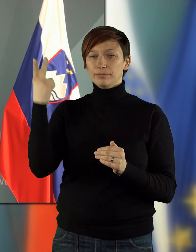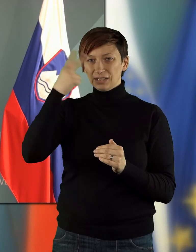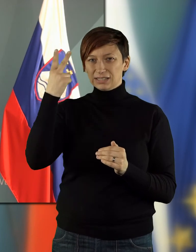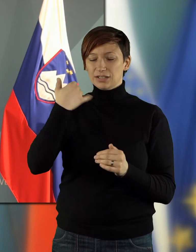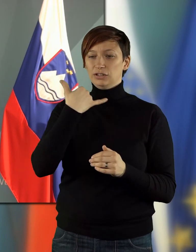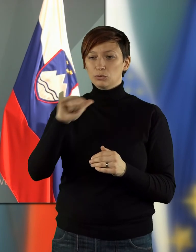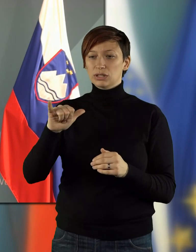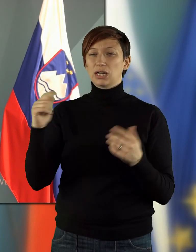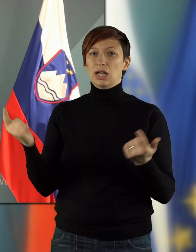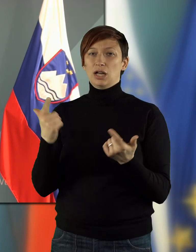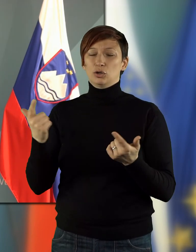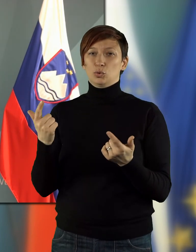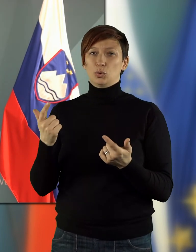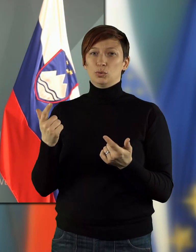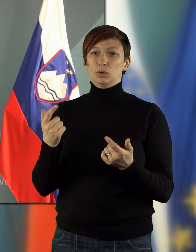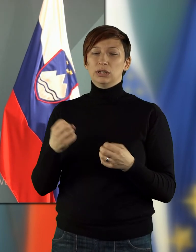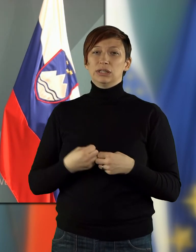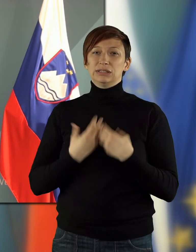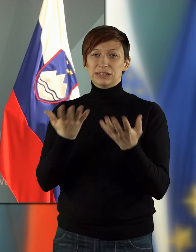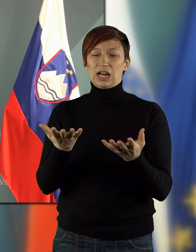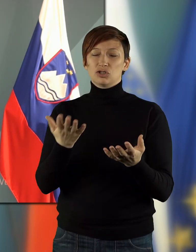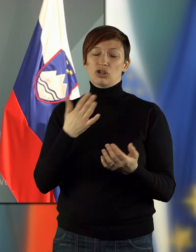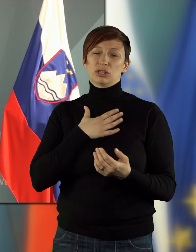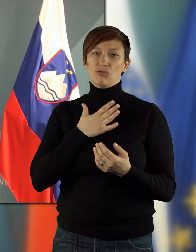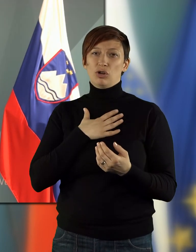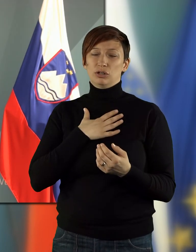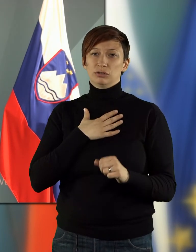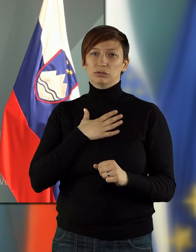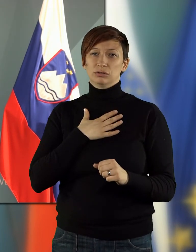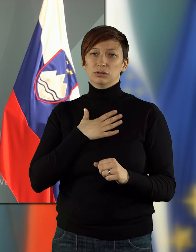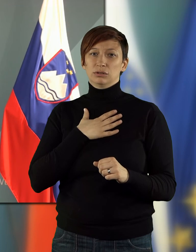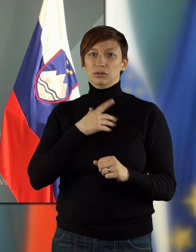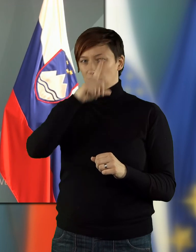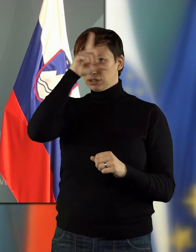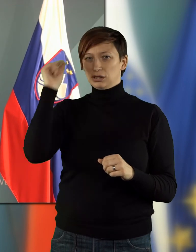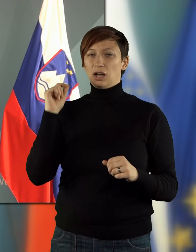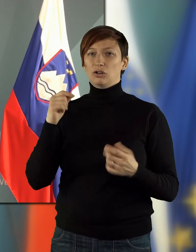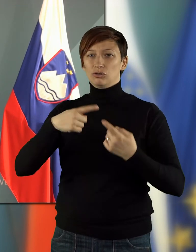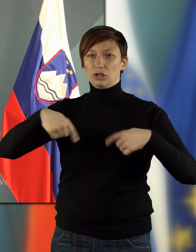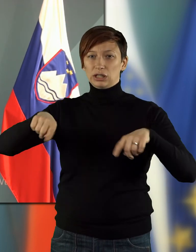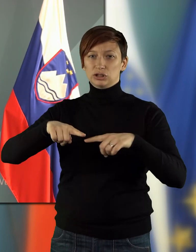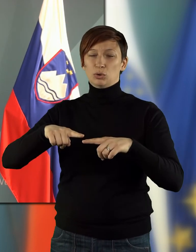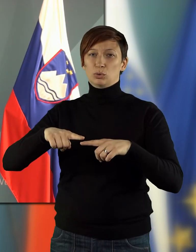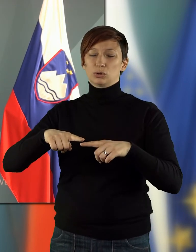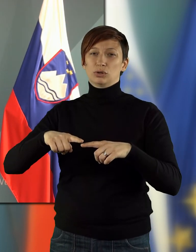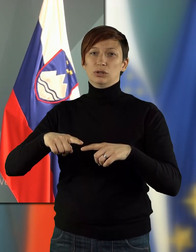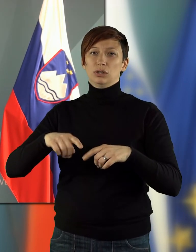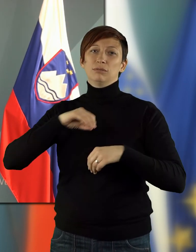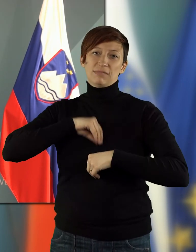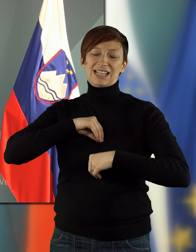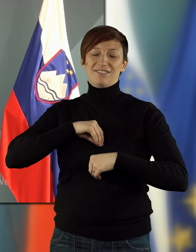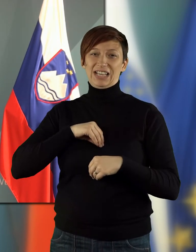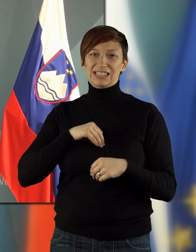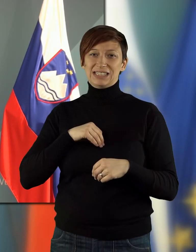Seveda vsak lahko izraža svojo narodno, resorsko, kakorkoli